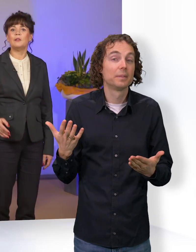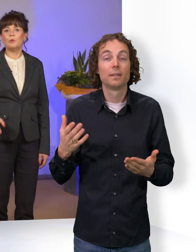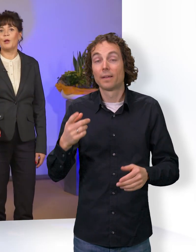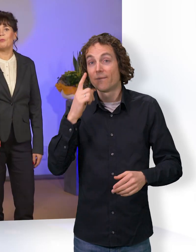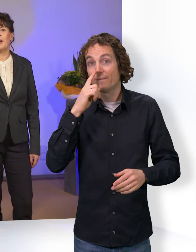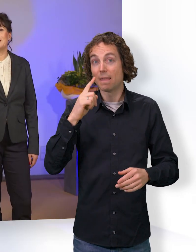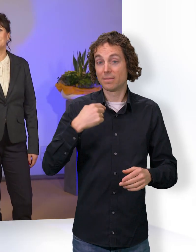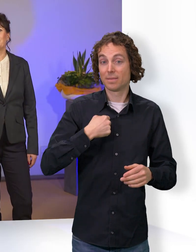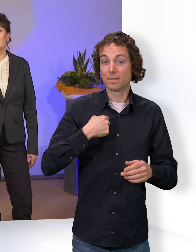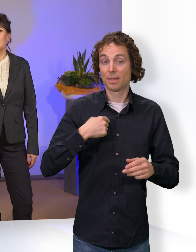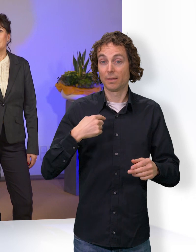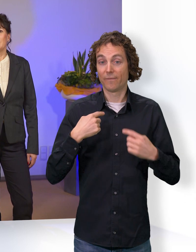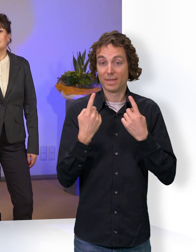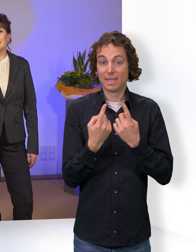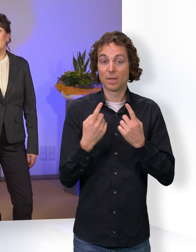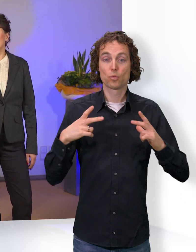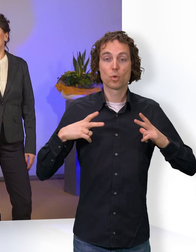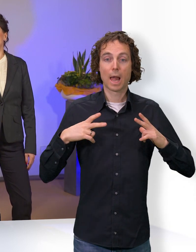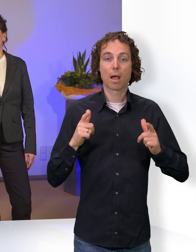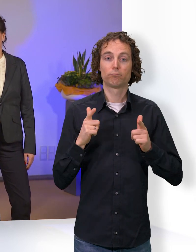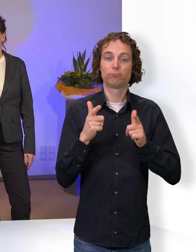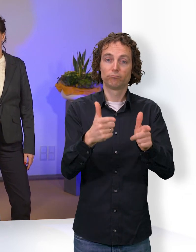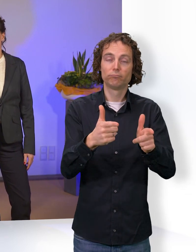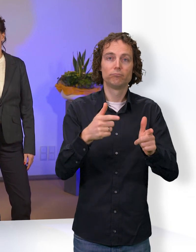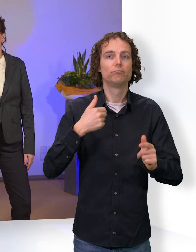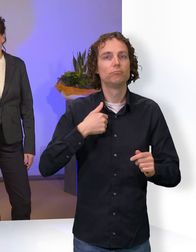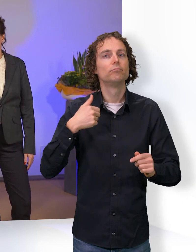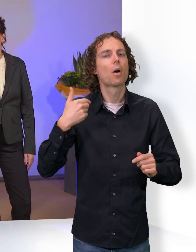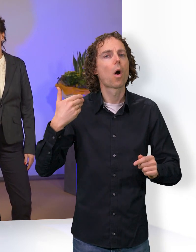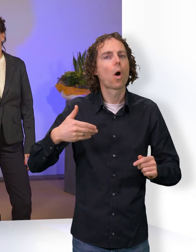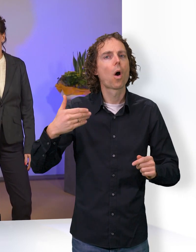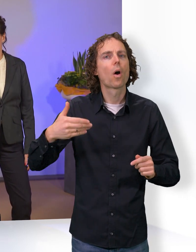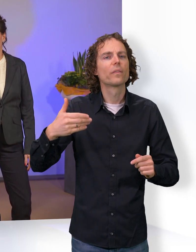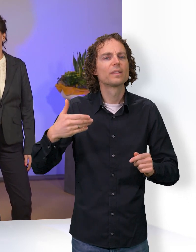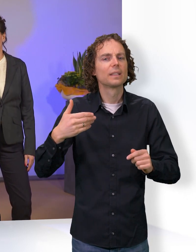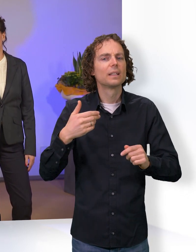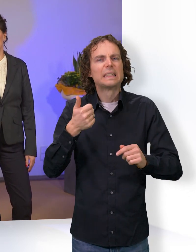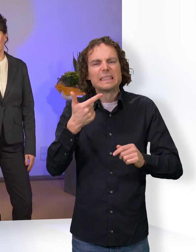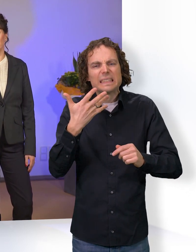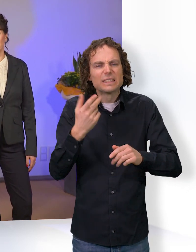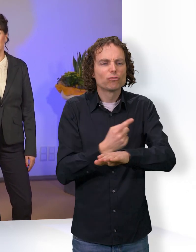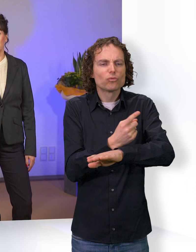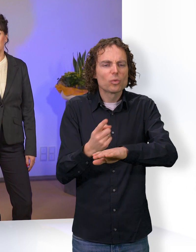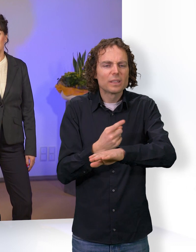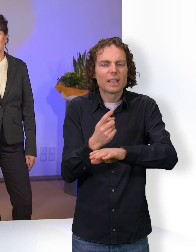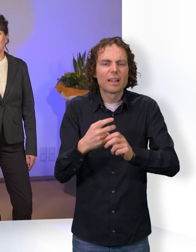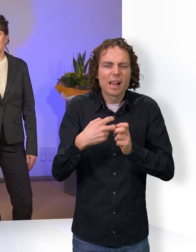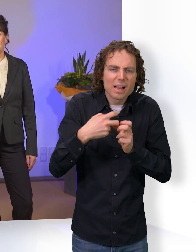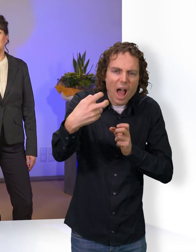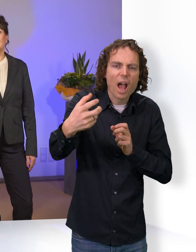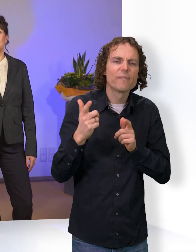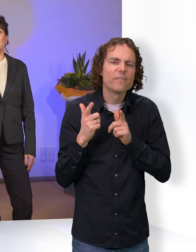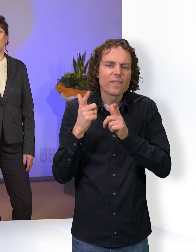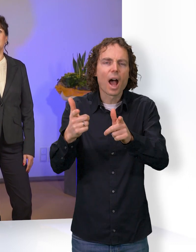Wenn wir in den Urlaub fahren, dann haben wir oft ein paar lange Stunden Fahrt vor uns.